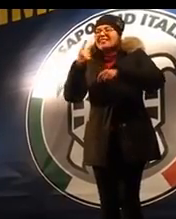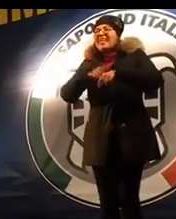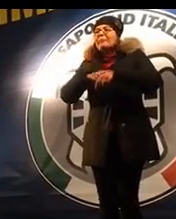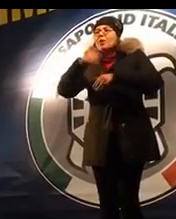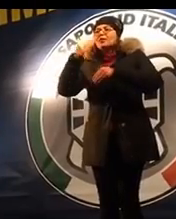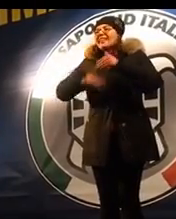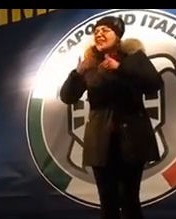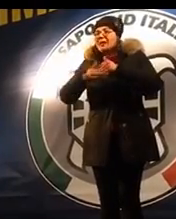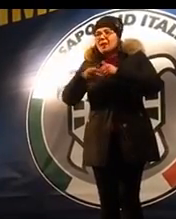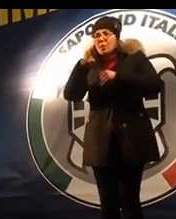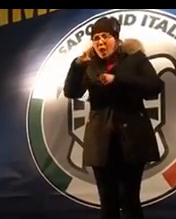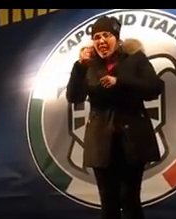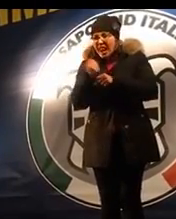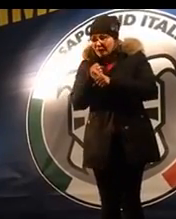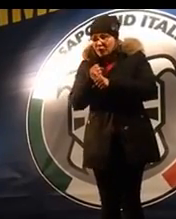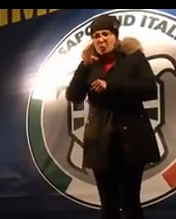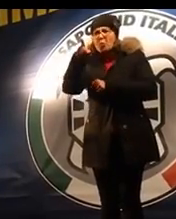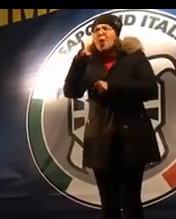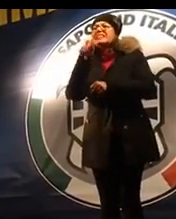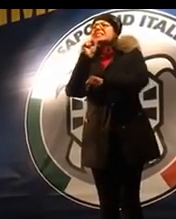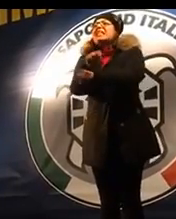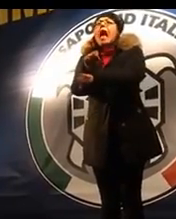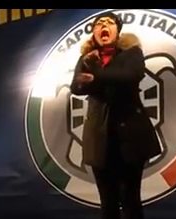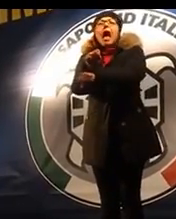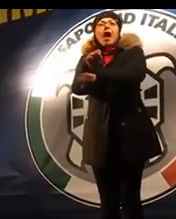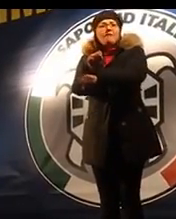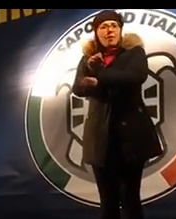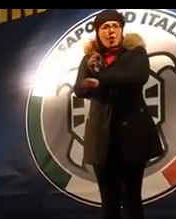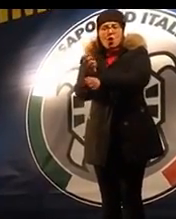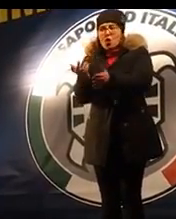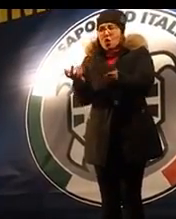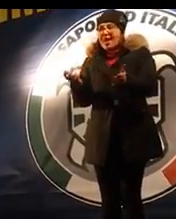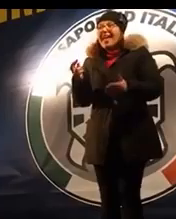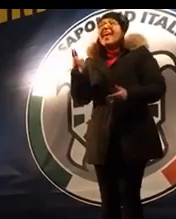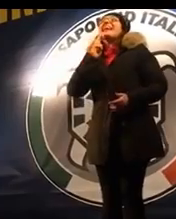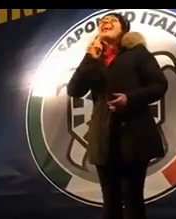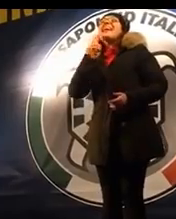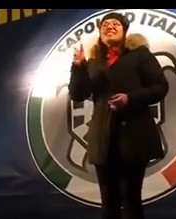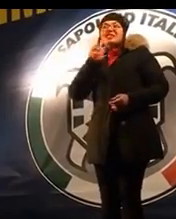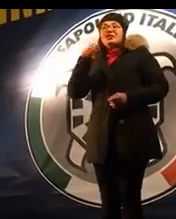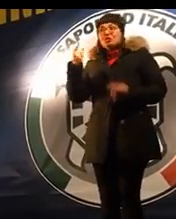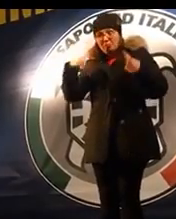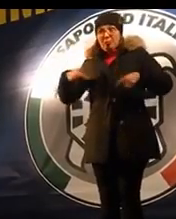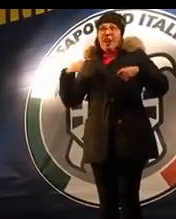può permettersi il governo Renzi di inserire queste persone annoverate come lavoratori.